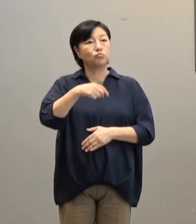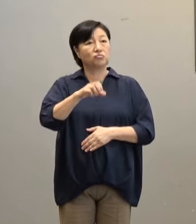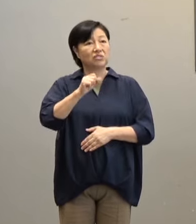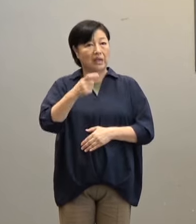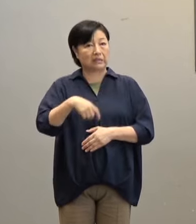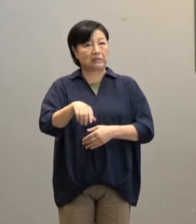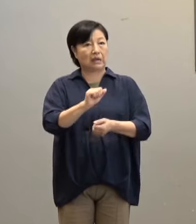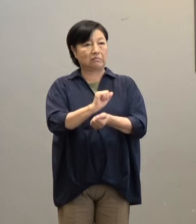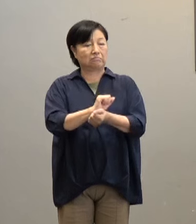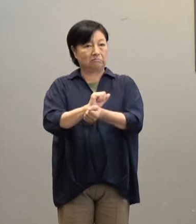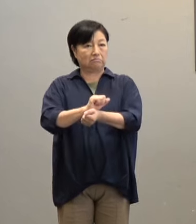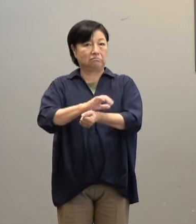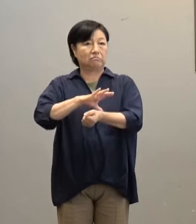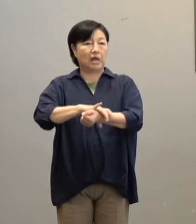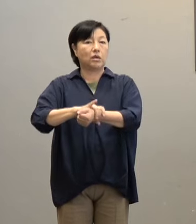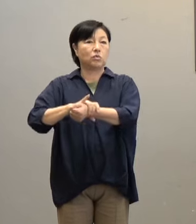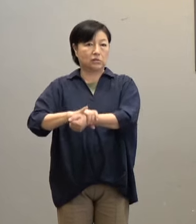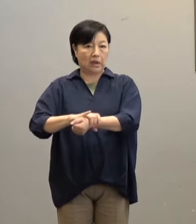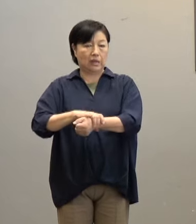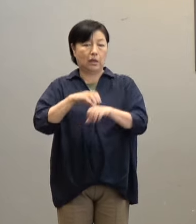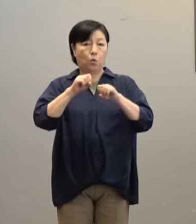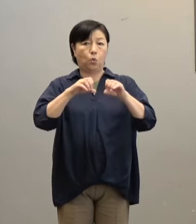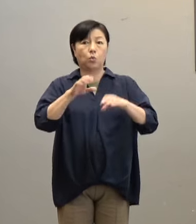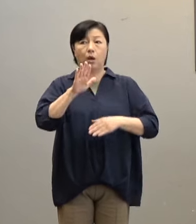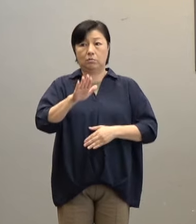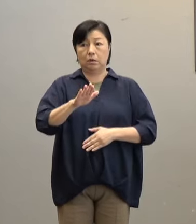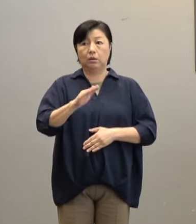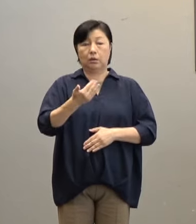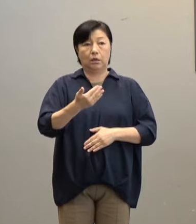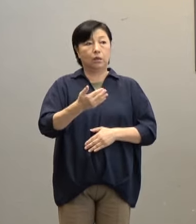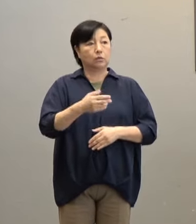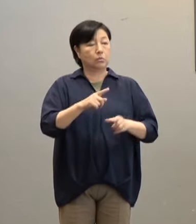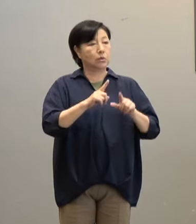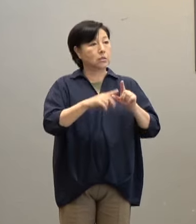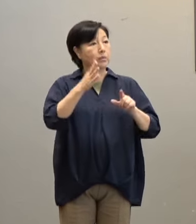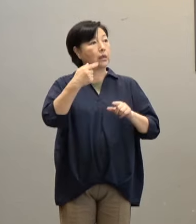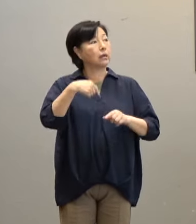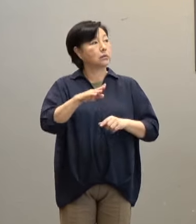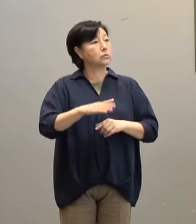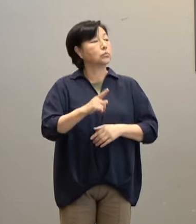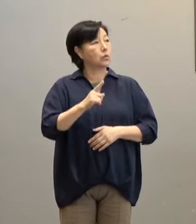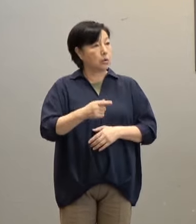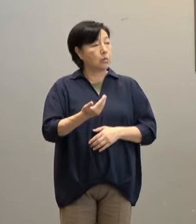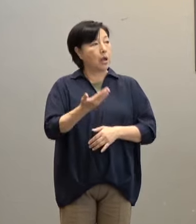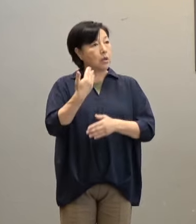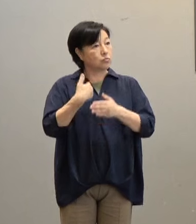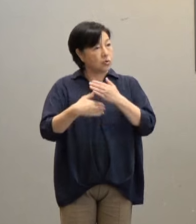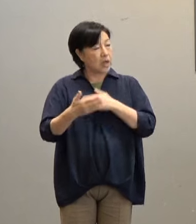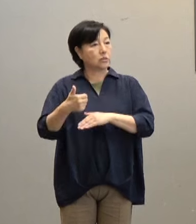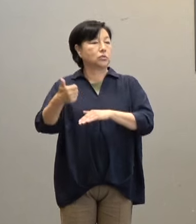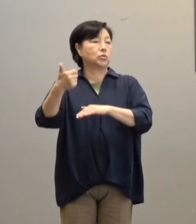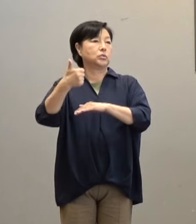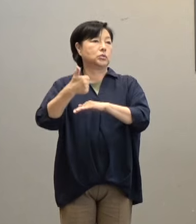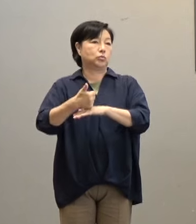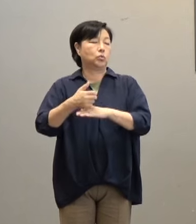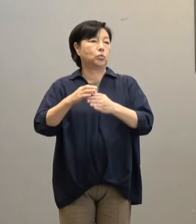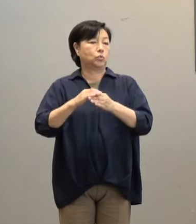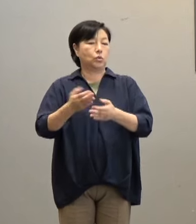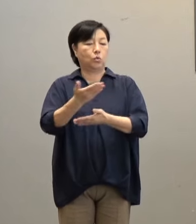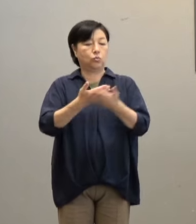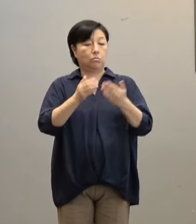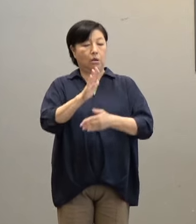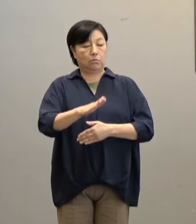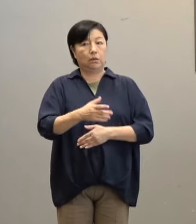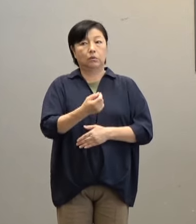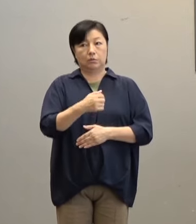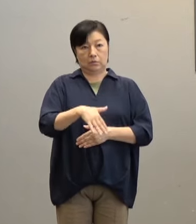捕されたという報道が出てますけれども、はい、県としては桃園市長時代からお付き合いもあって、去年は知